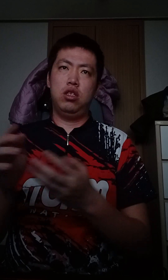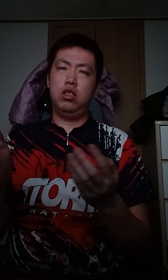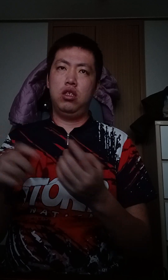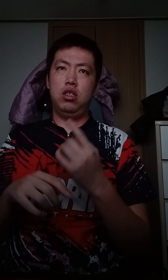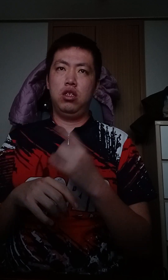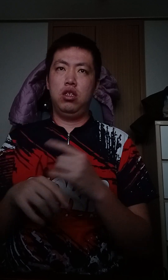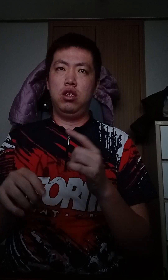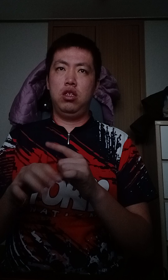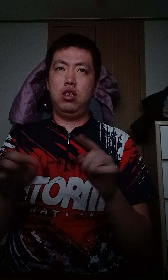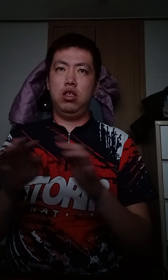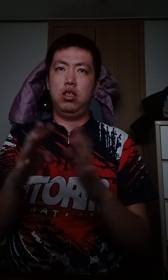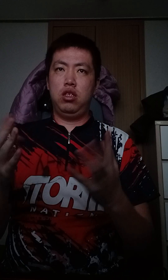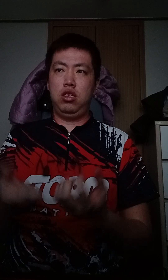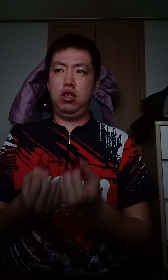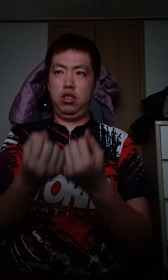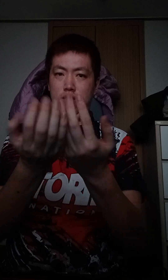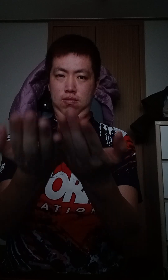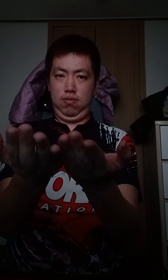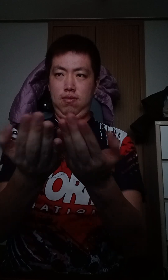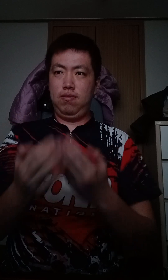의문입니다. 진선민 기자입니다.